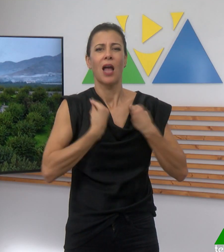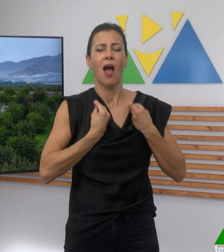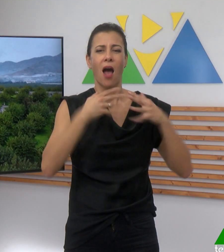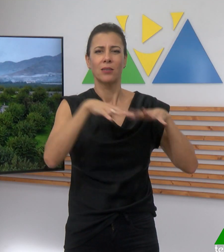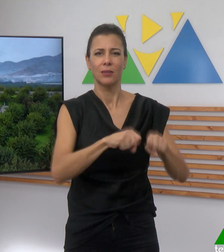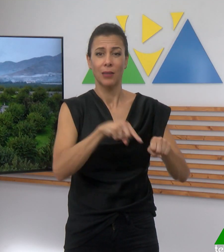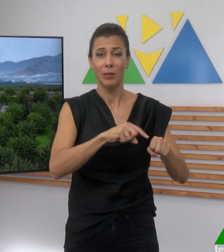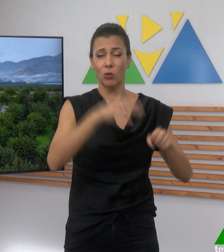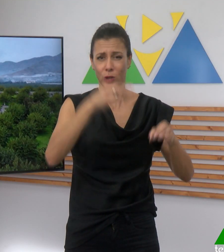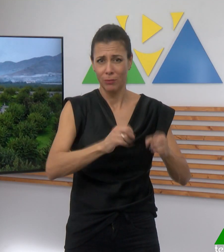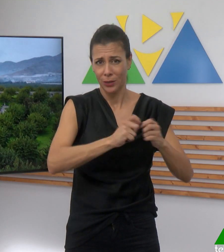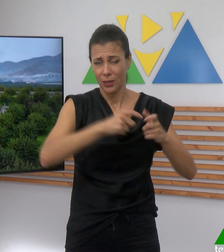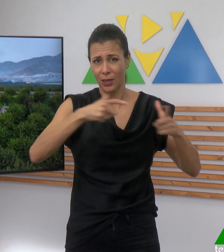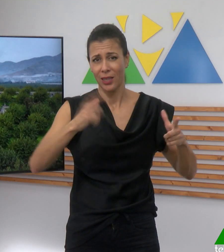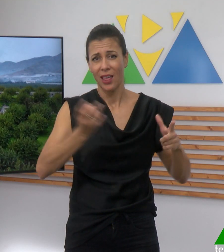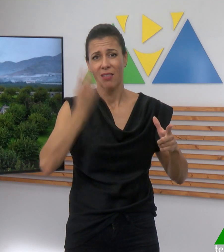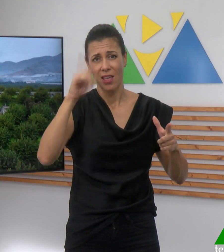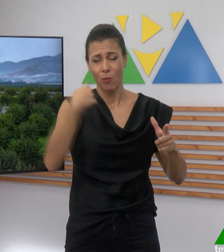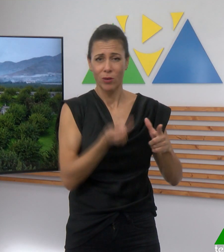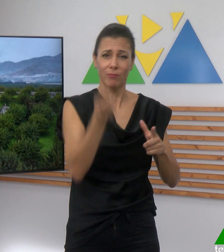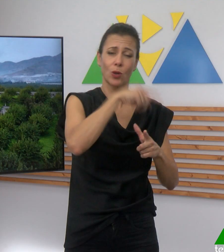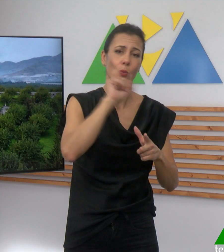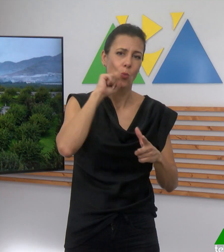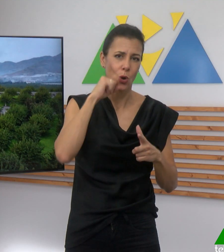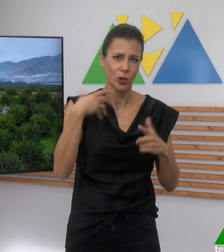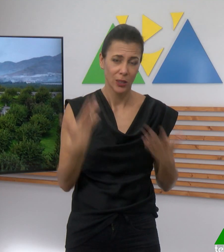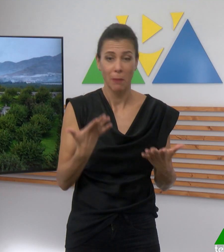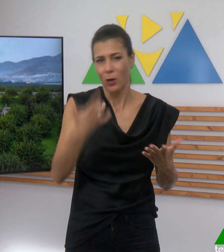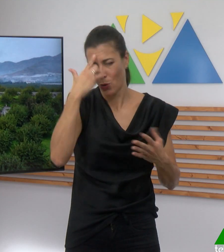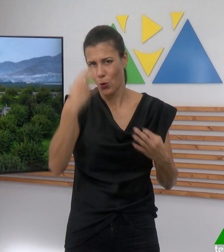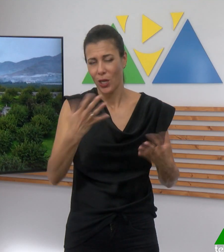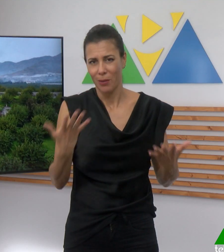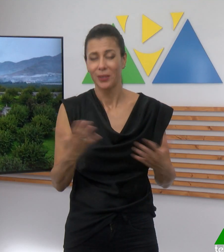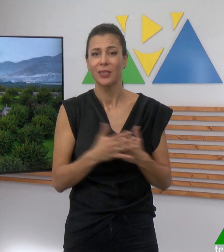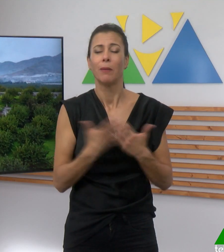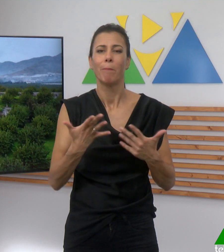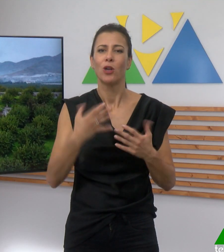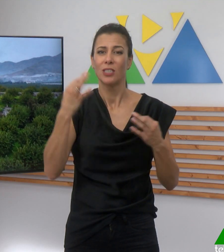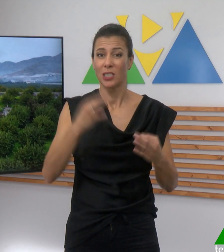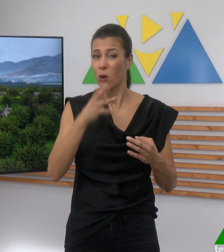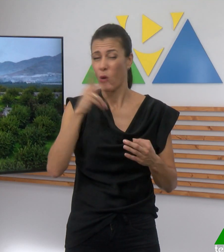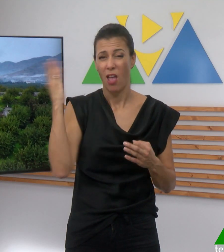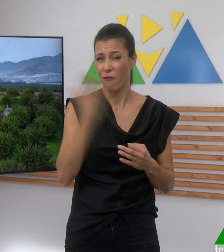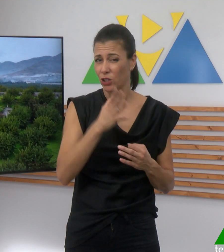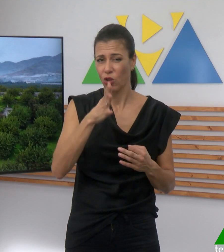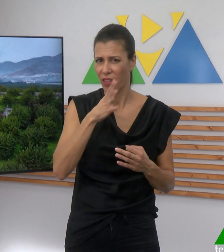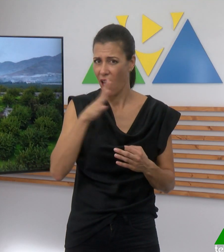creció pues la idea de de de motril Aunque luego ya pu los lógicamente pu precisamente por el efecto del agua podría ser el que no nos